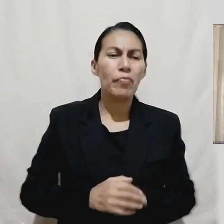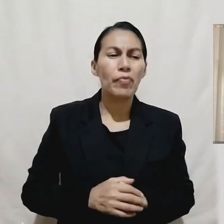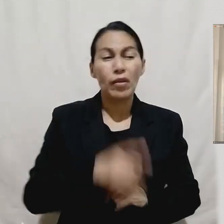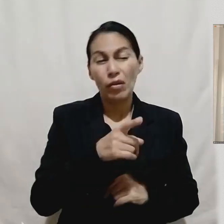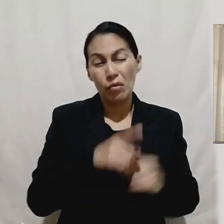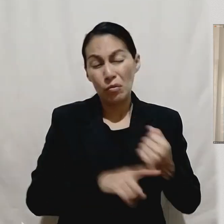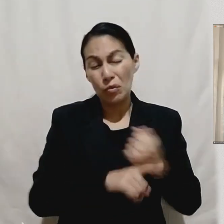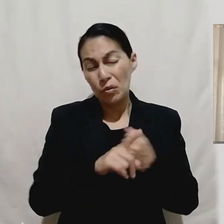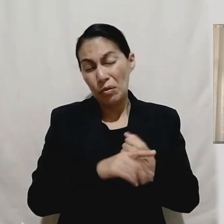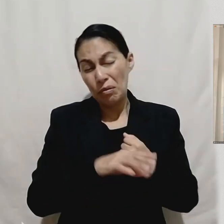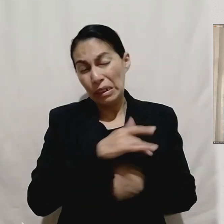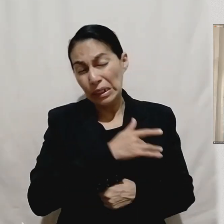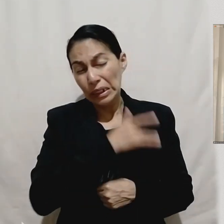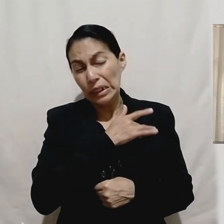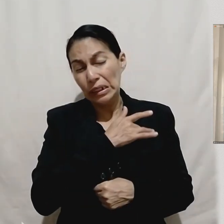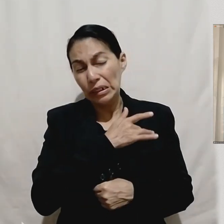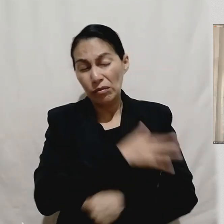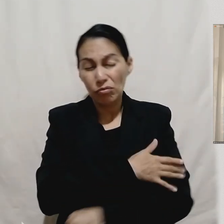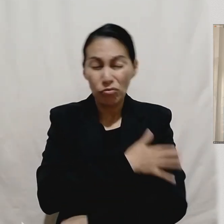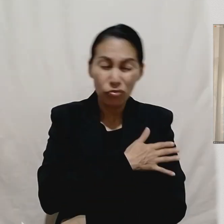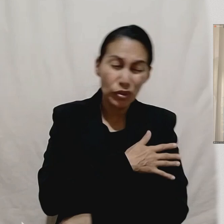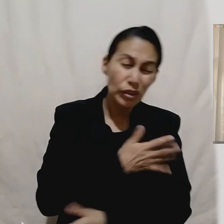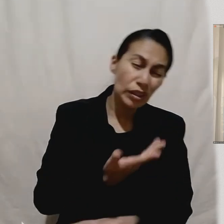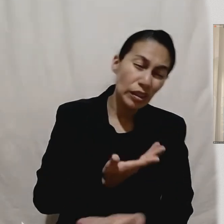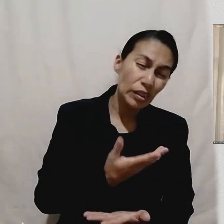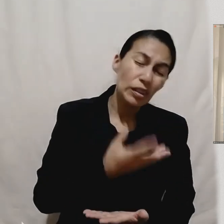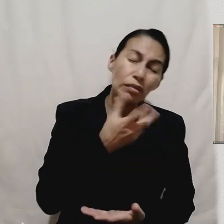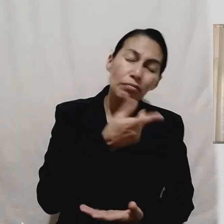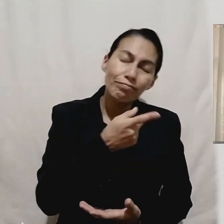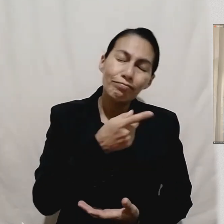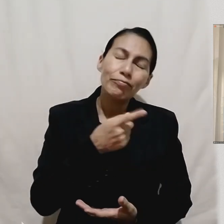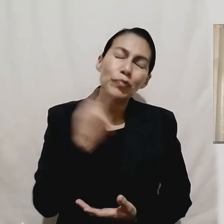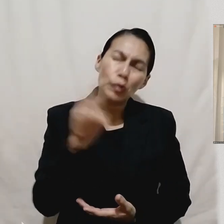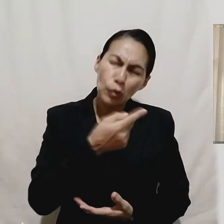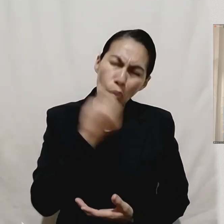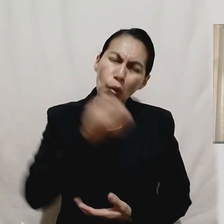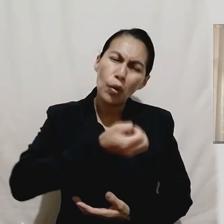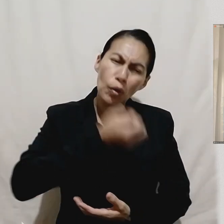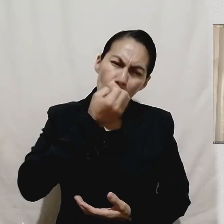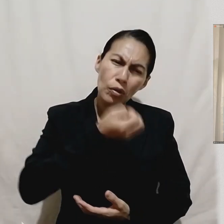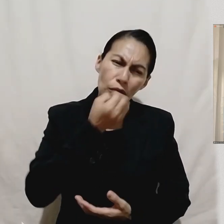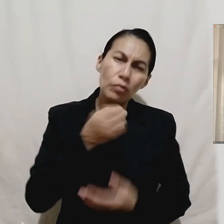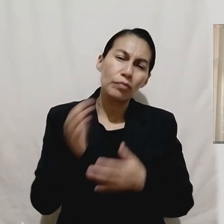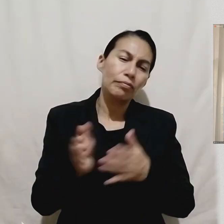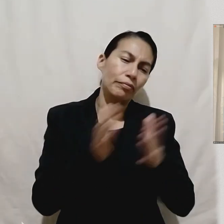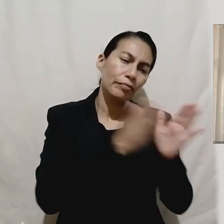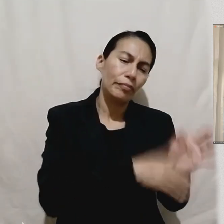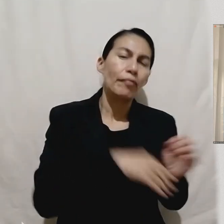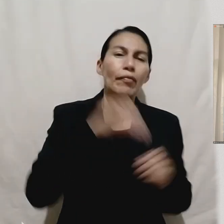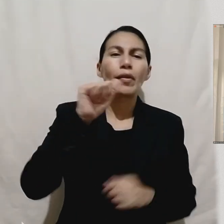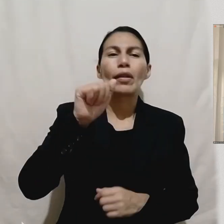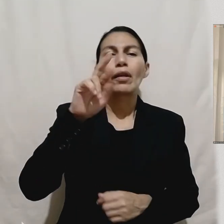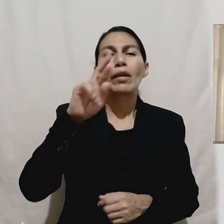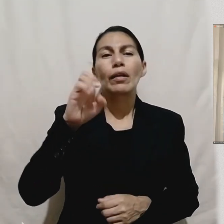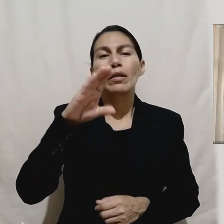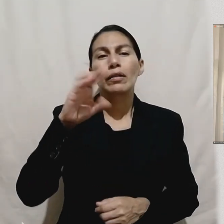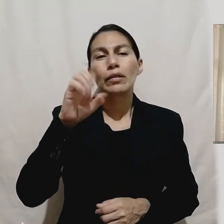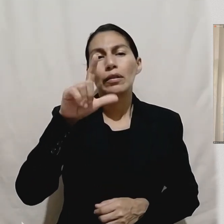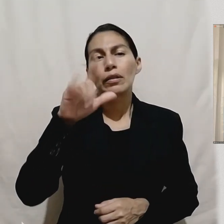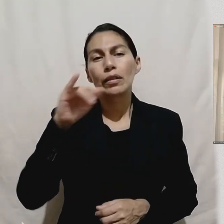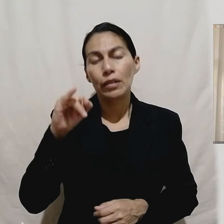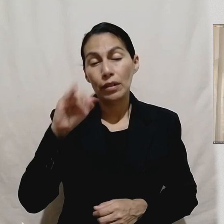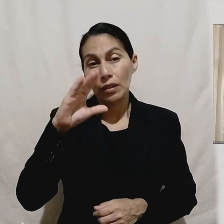de su situación emocional como hemos estado orando Araceli canché Gracias por sus oraciones